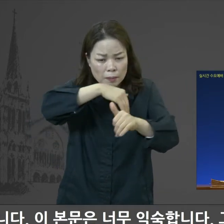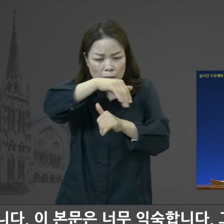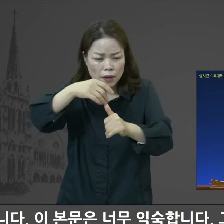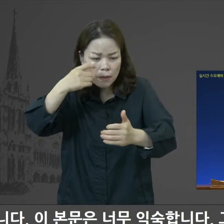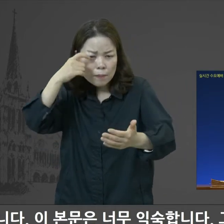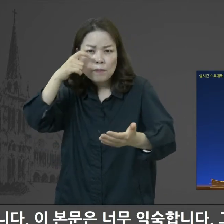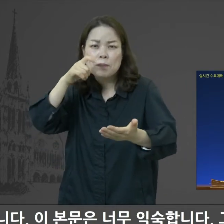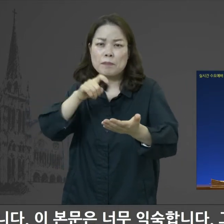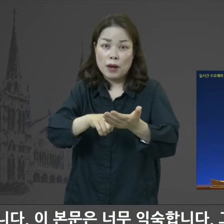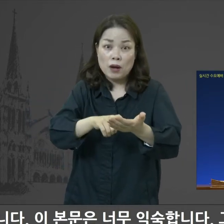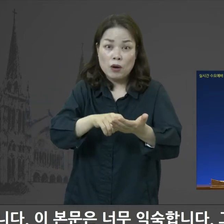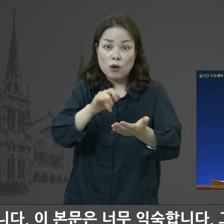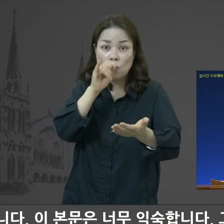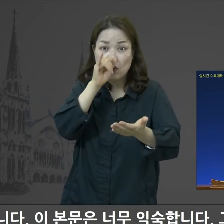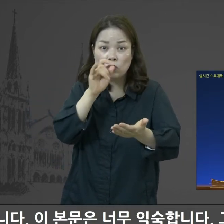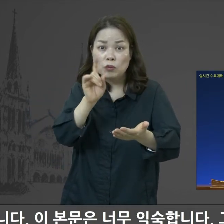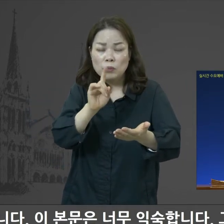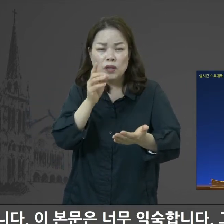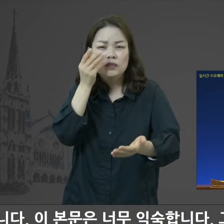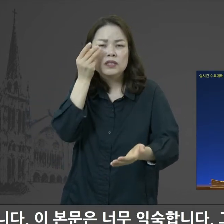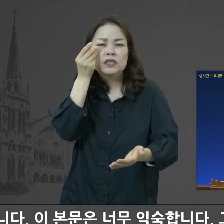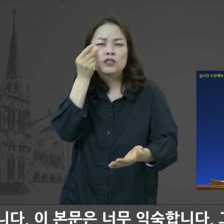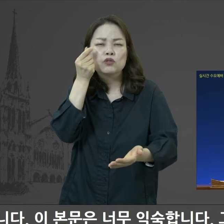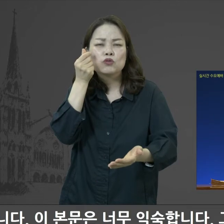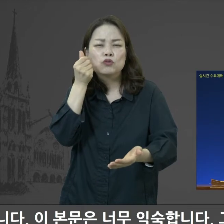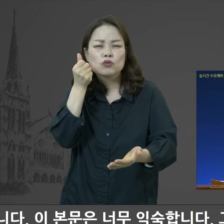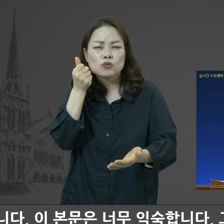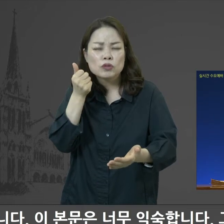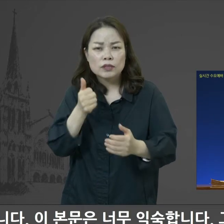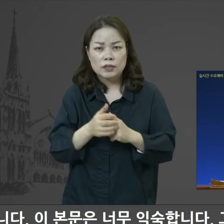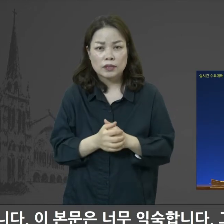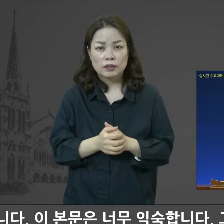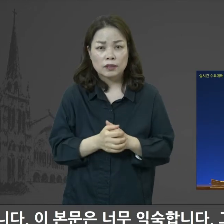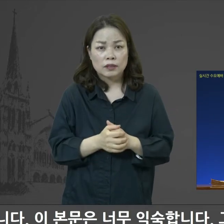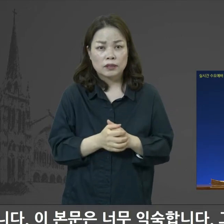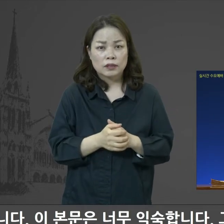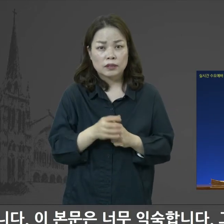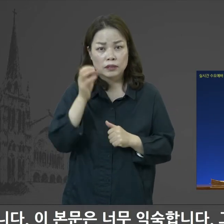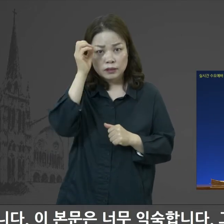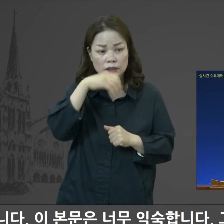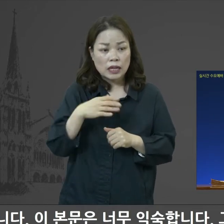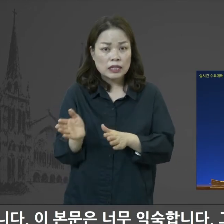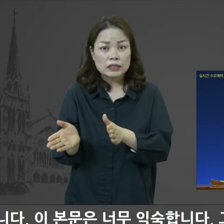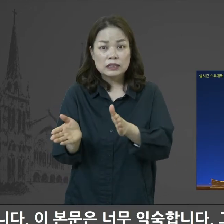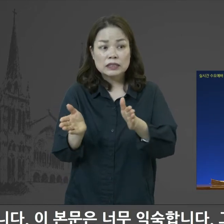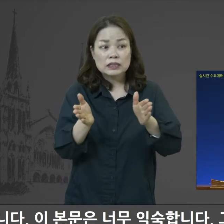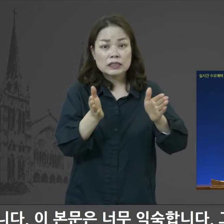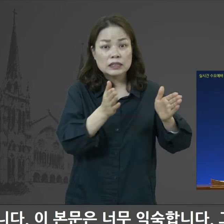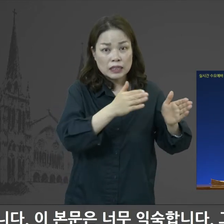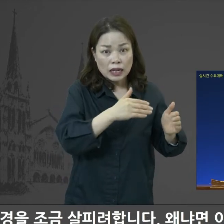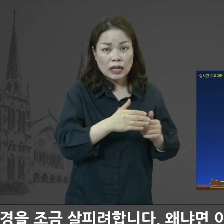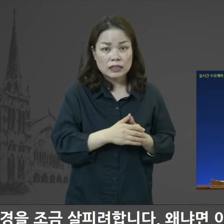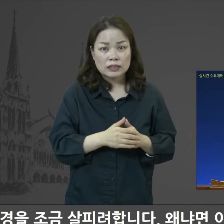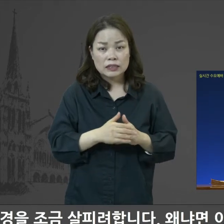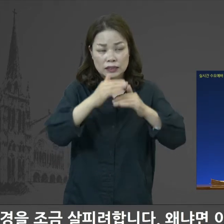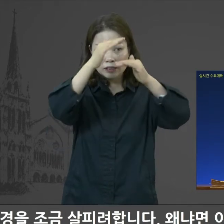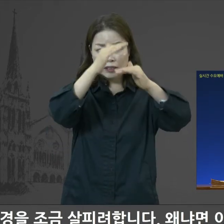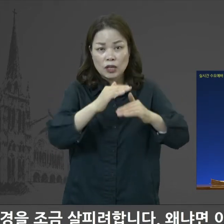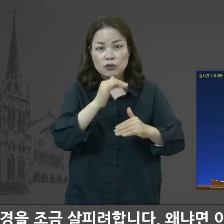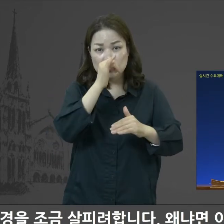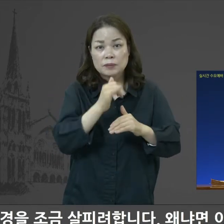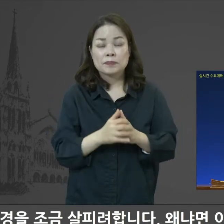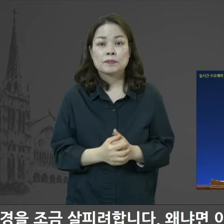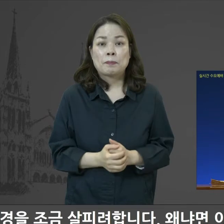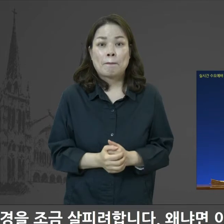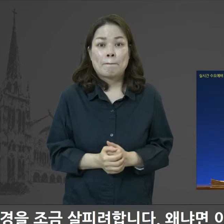발견해야 할 것들이 있는데 너무 익숙하다 보니 그냥 쑥 지나가 버리는 일들이 많기